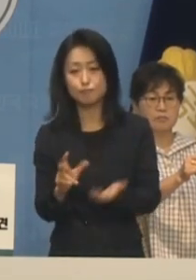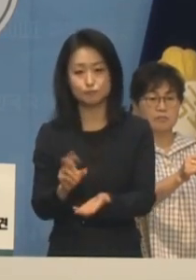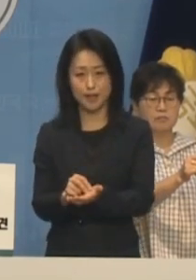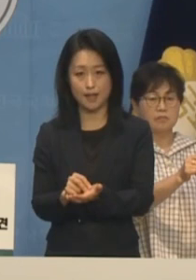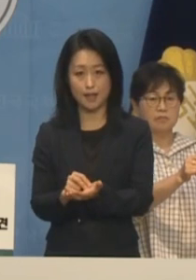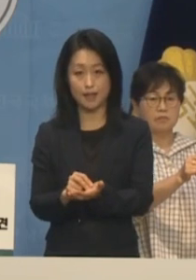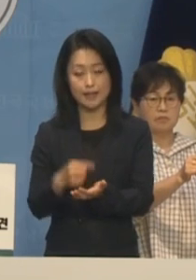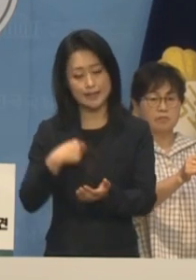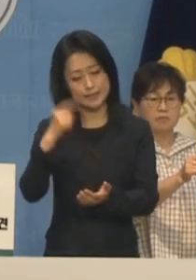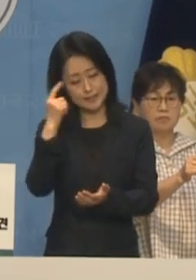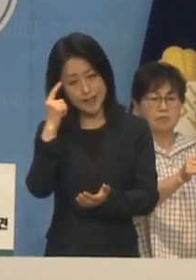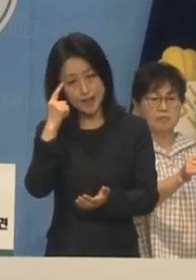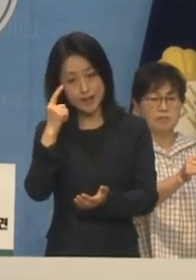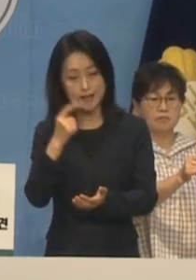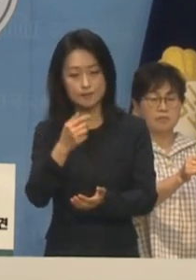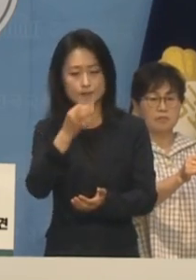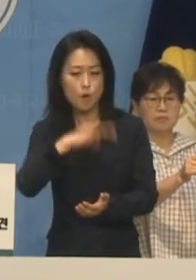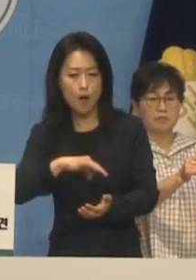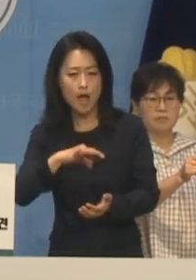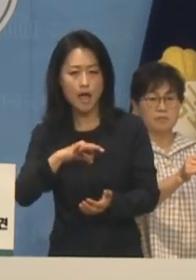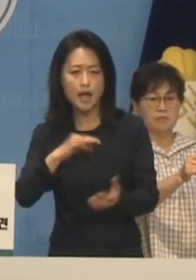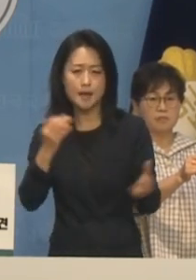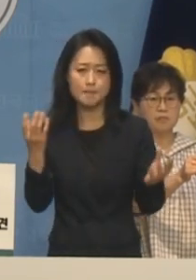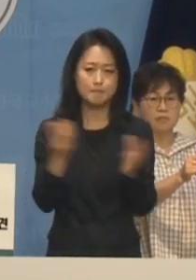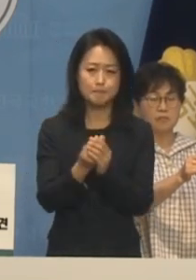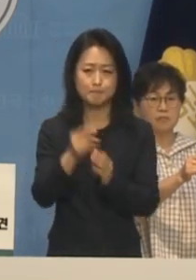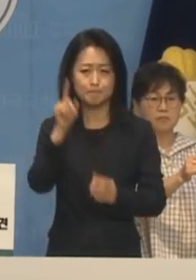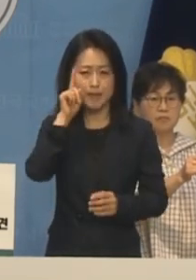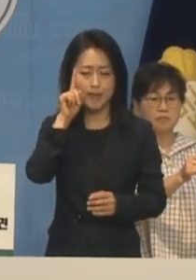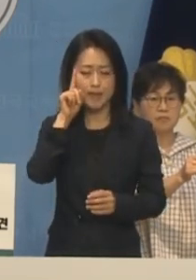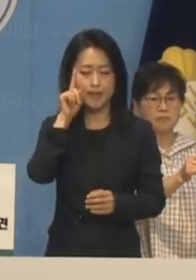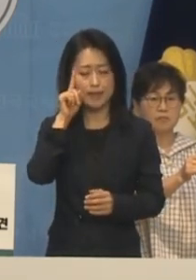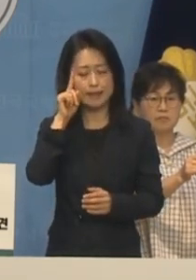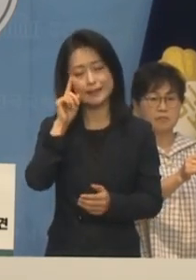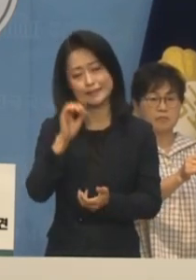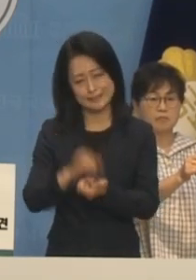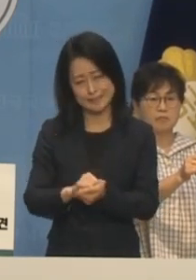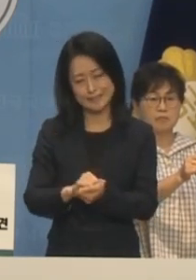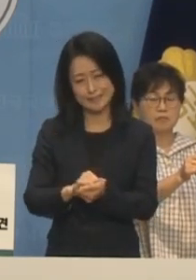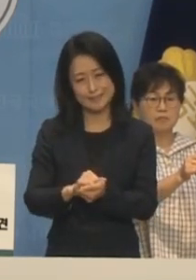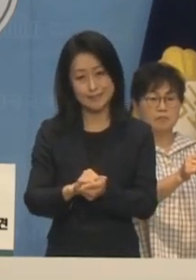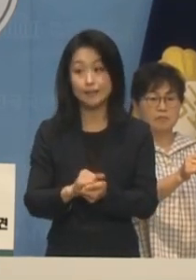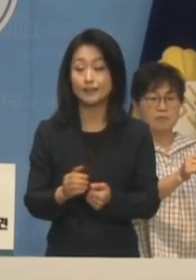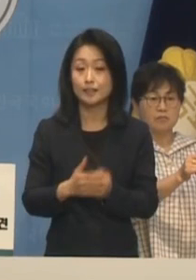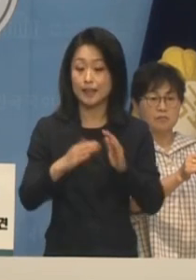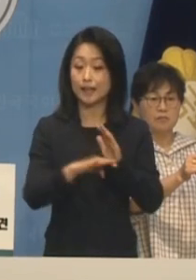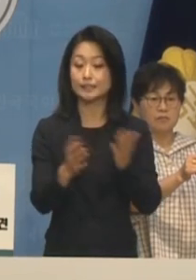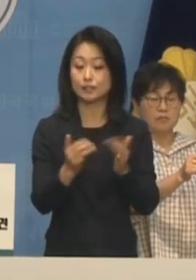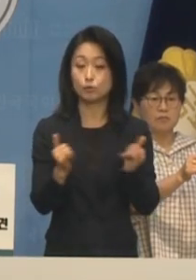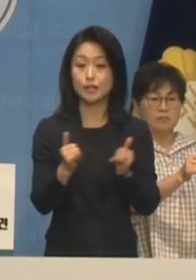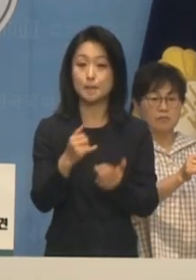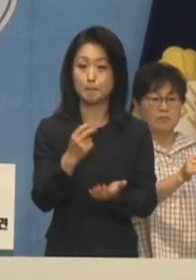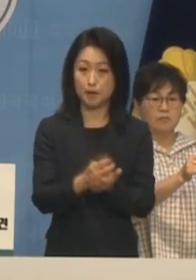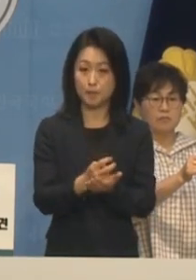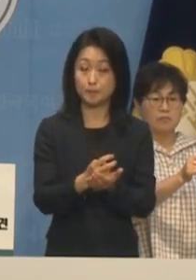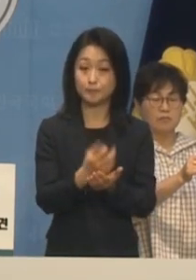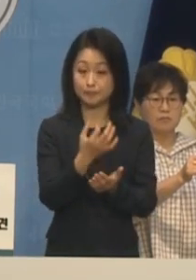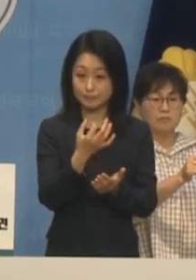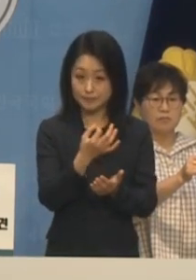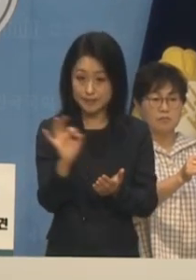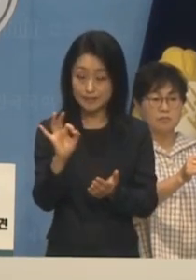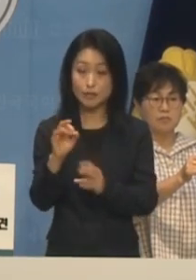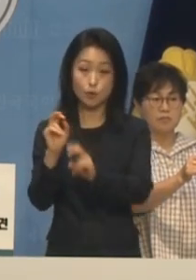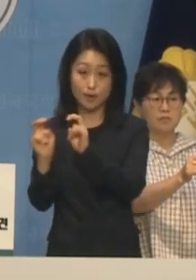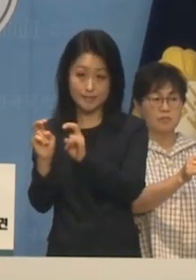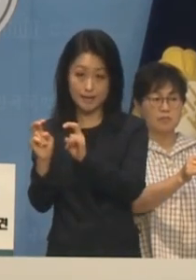본래 의도했던 법적 효과를 온전히 달성하는 데 제약이 되고 있습니다. 가사근로자법은 인증